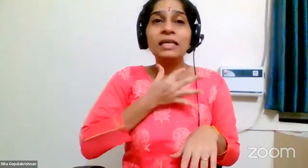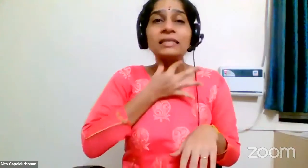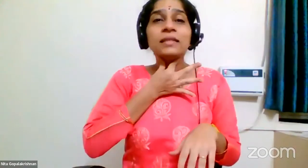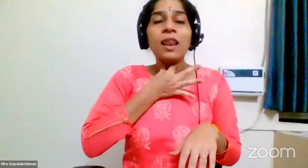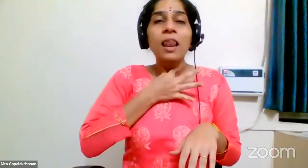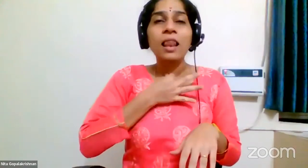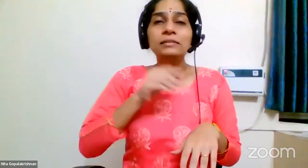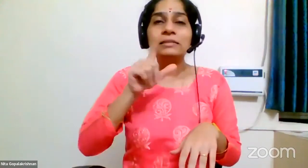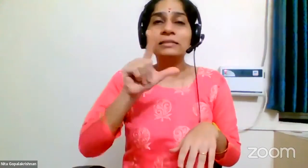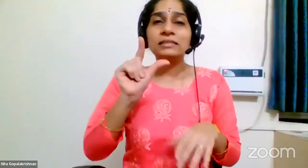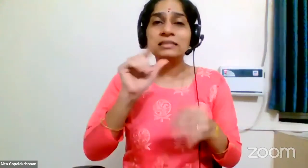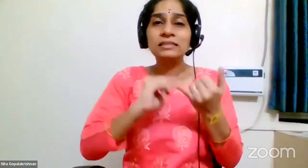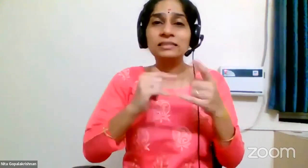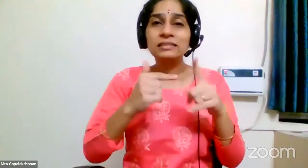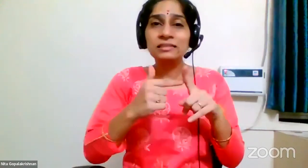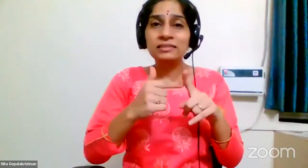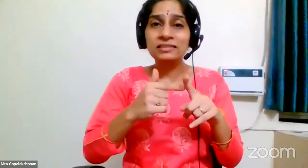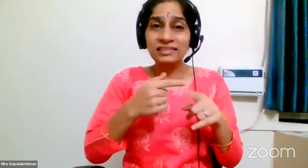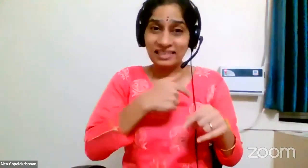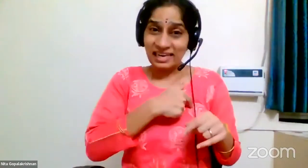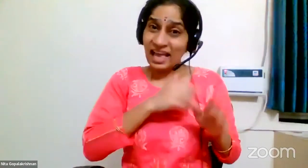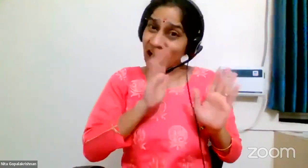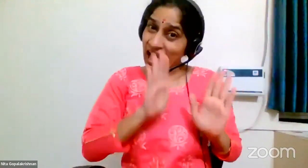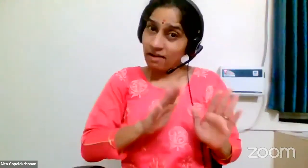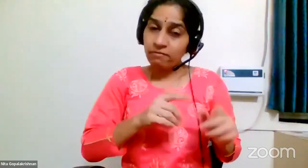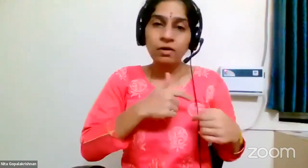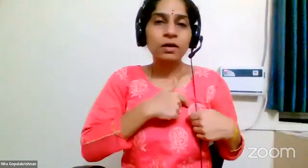तो वो तो जो आप मांगोगे सिर्फ आपको उतना दे देंगे,